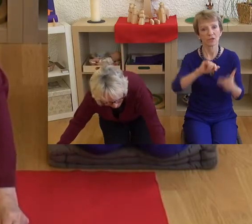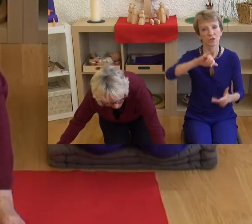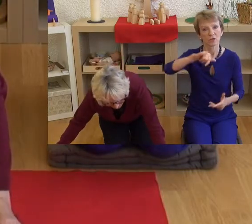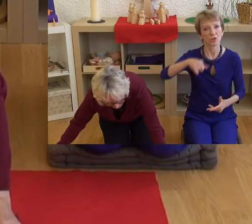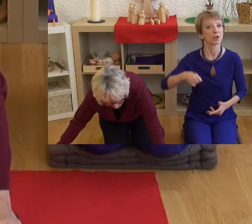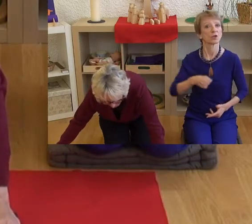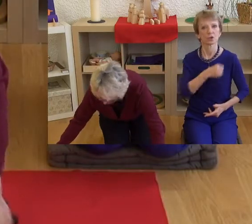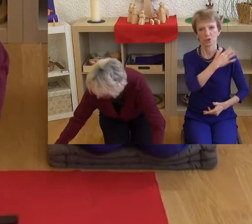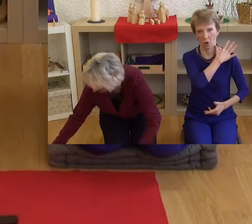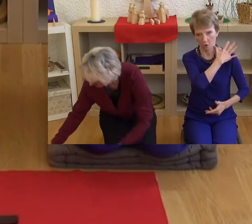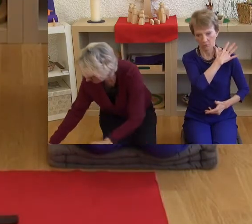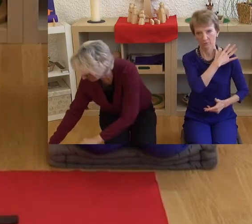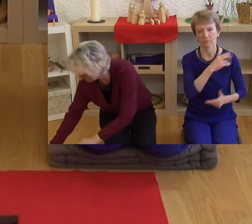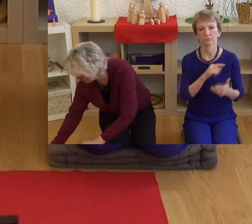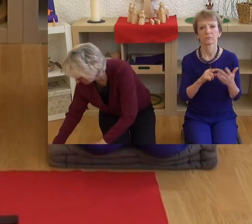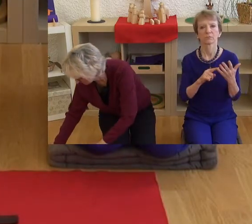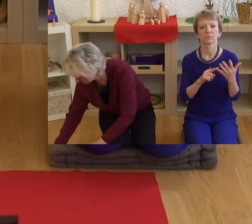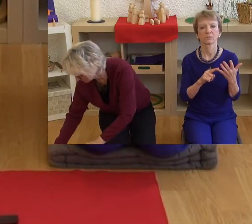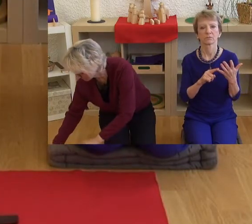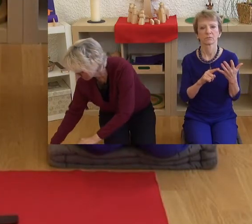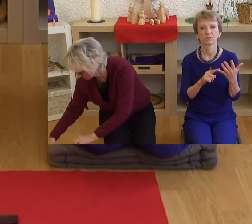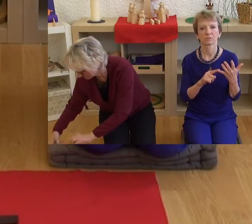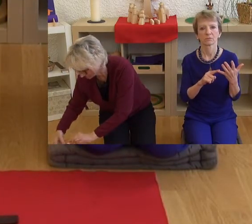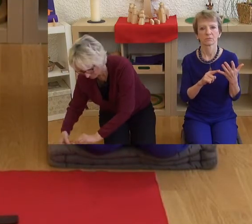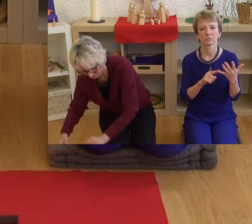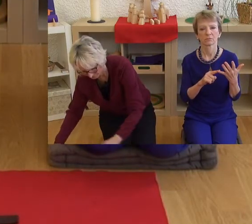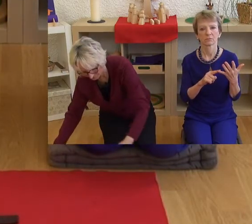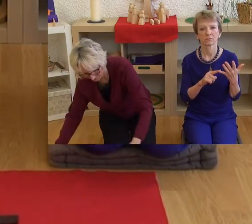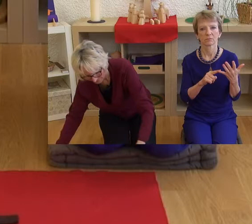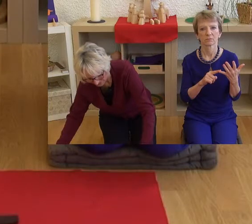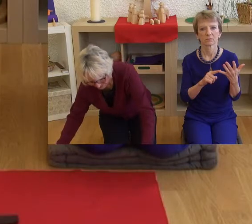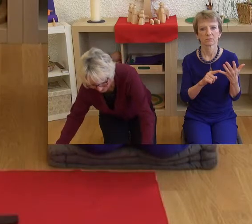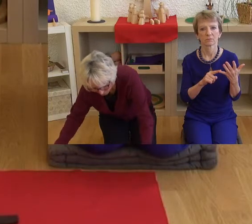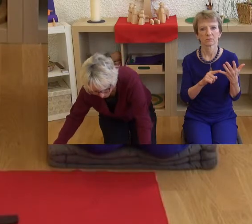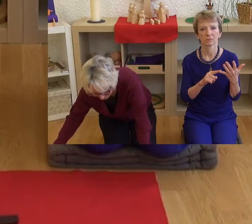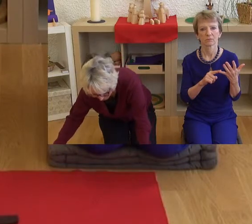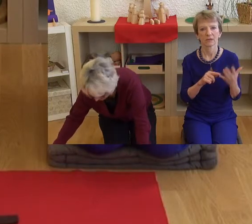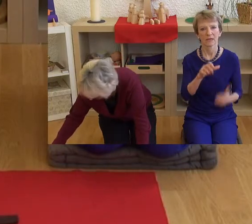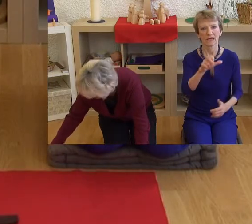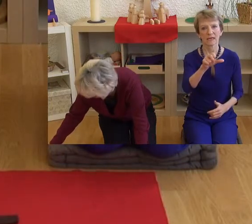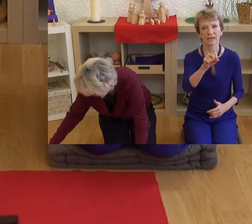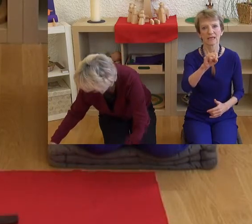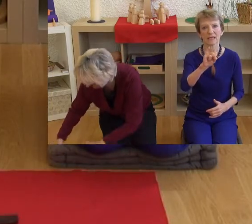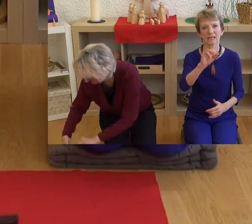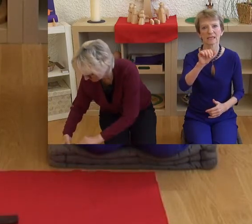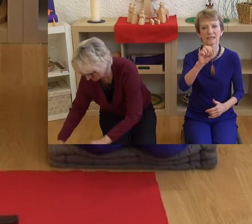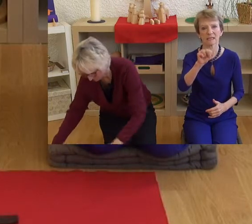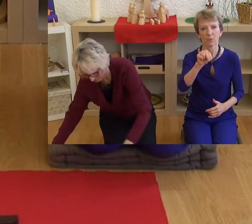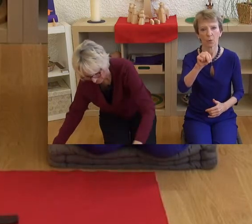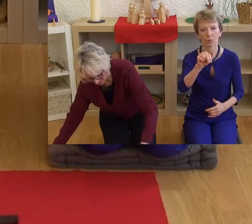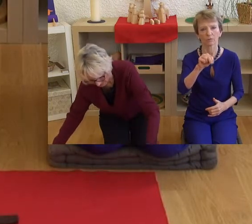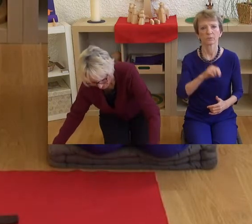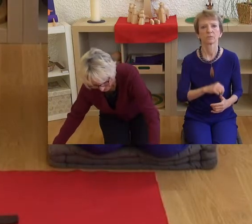Jean, Simon,